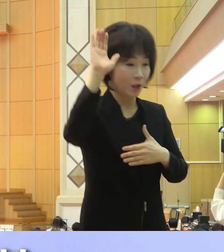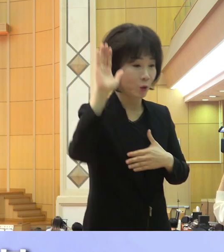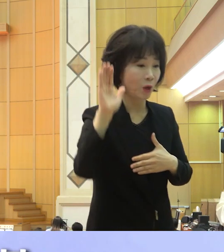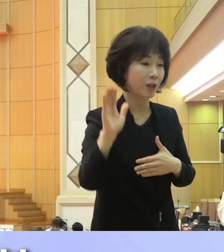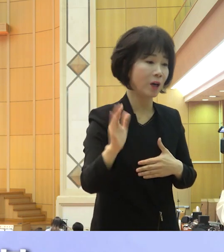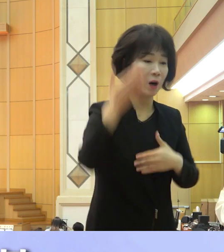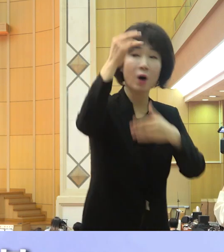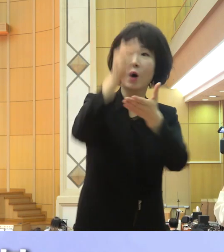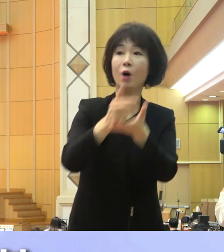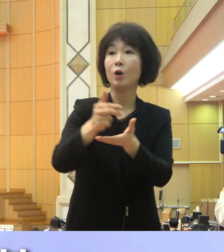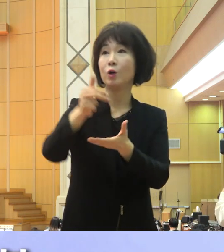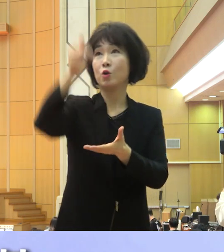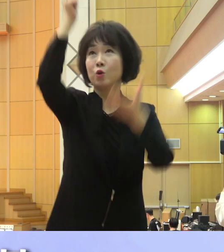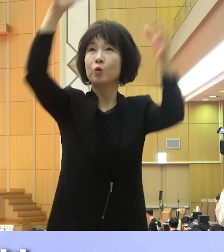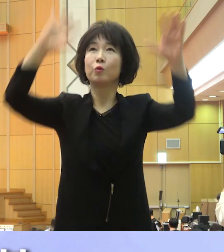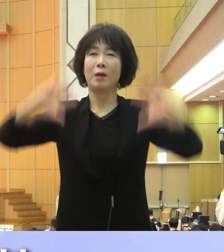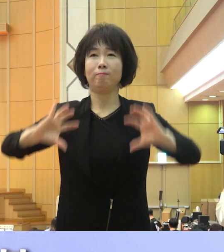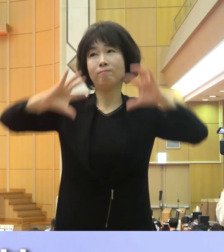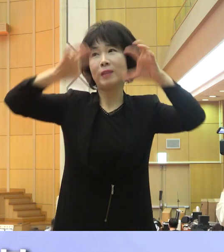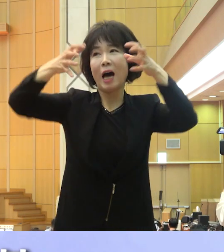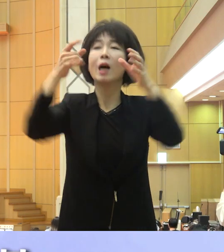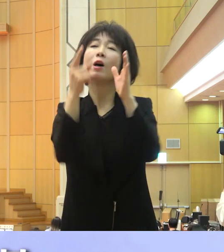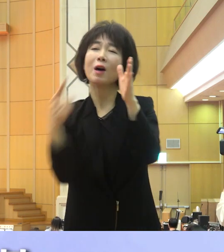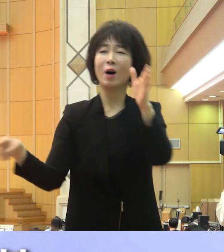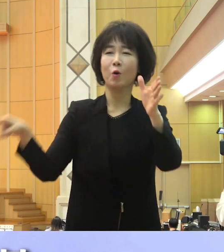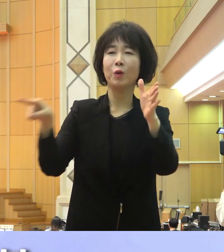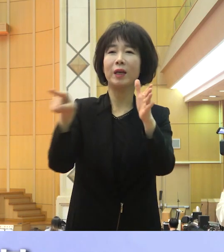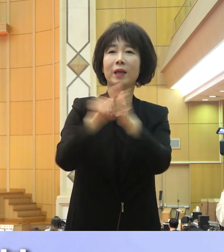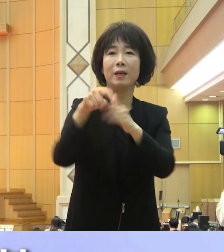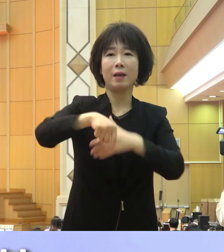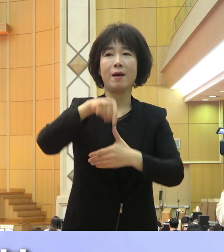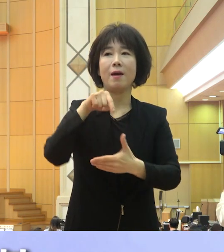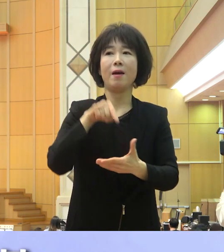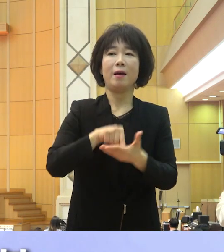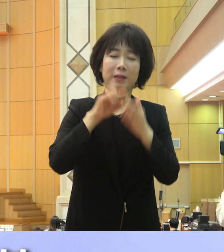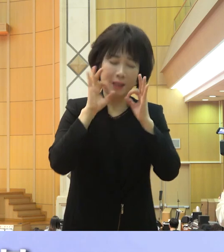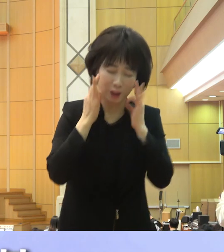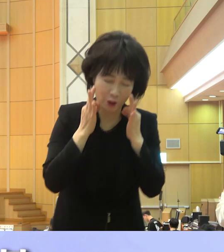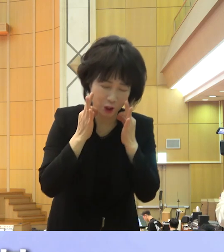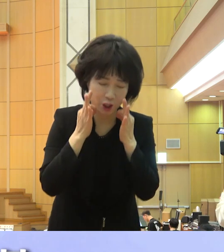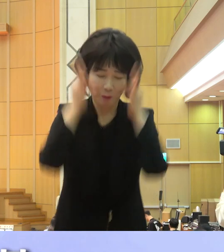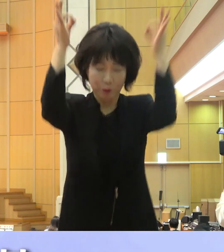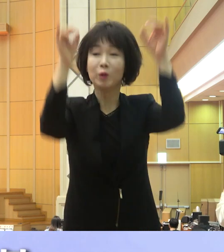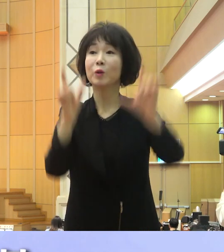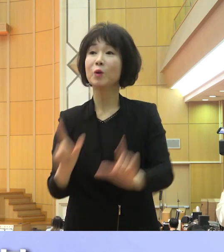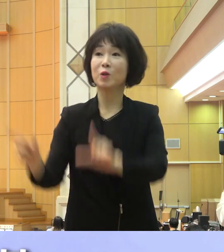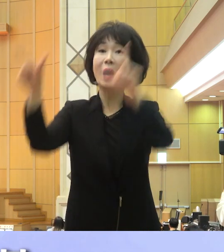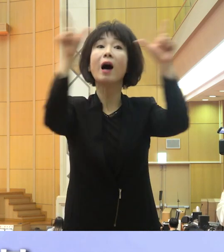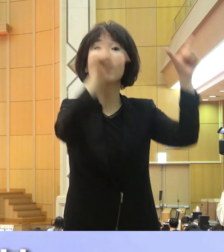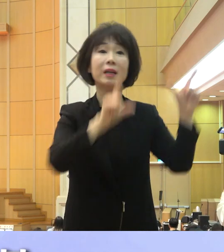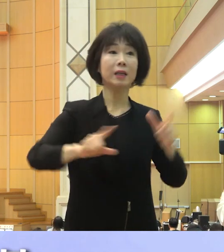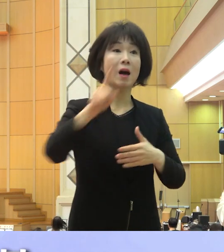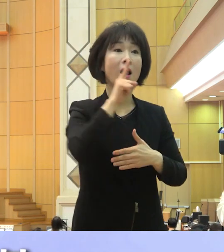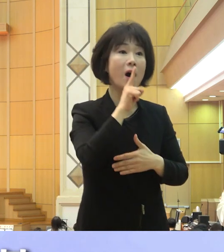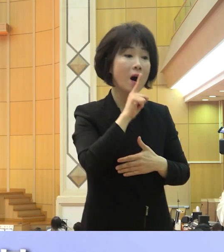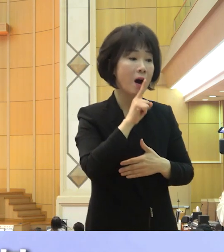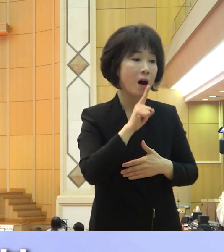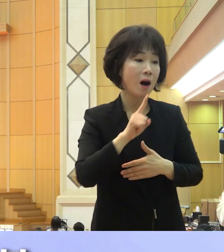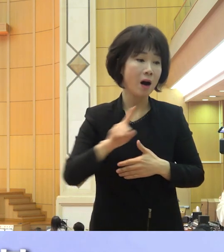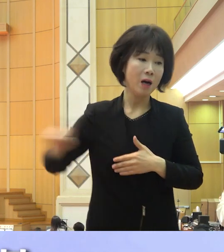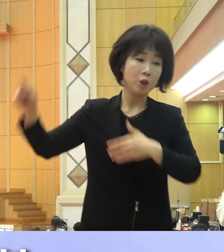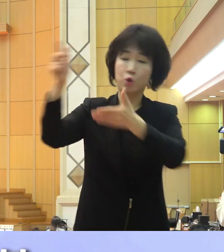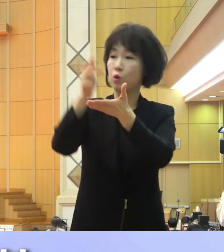속한 자 되어 주의 나라 위해 전심으로 살리라.